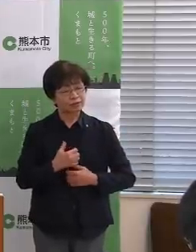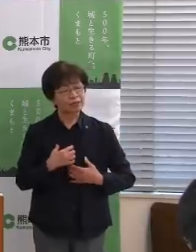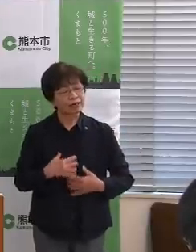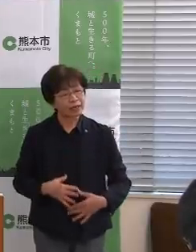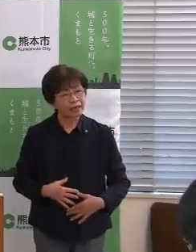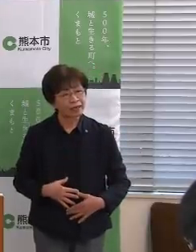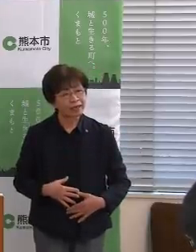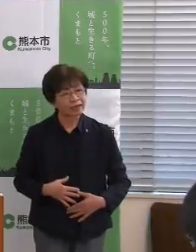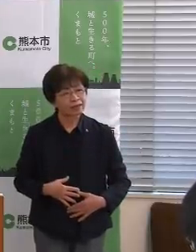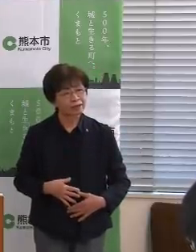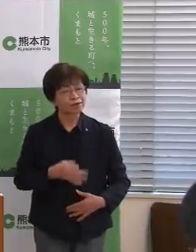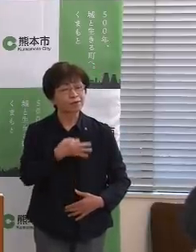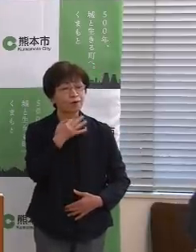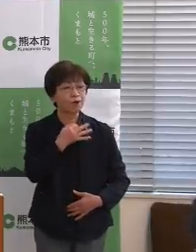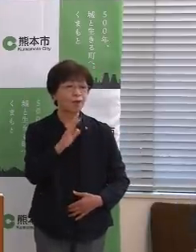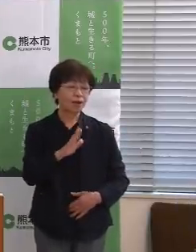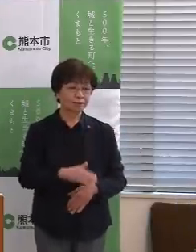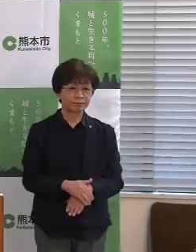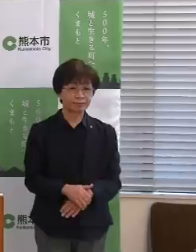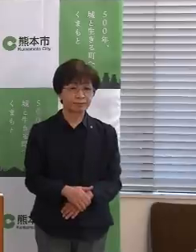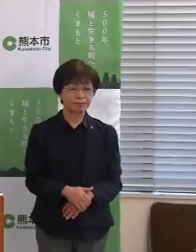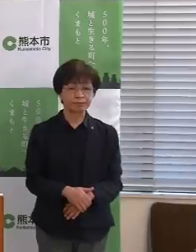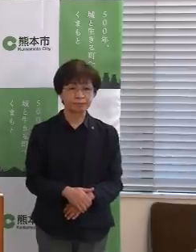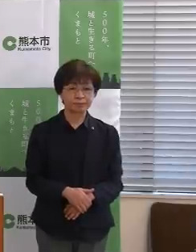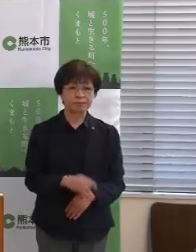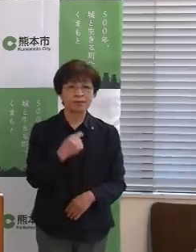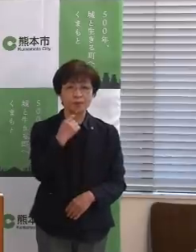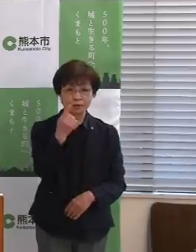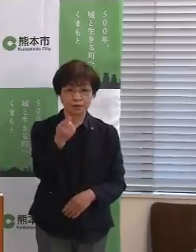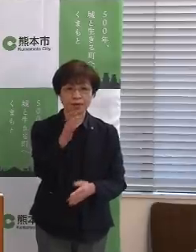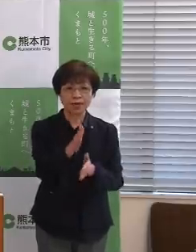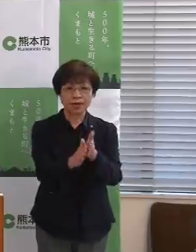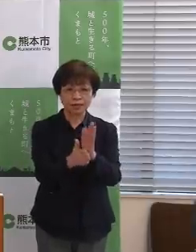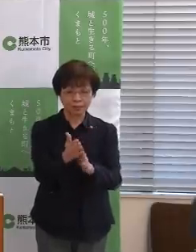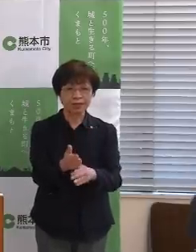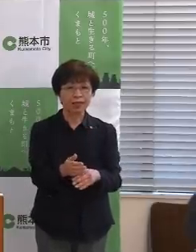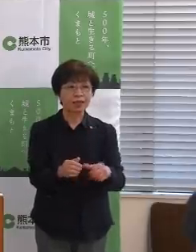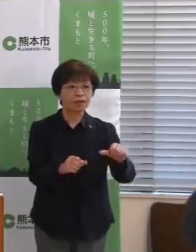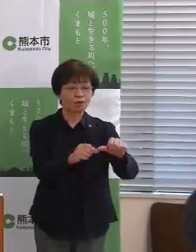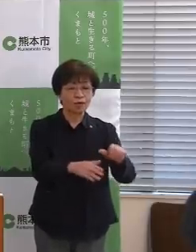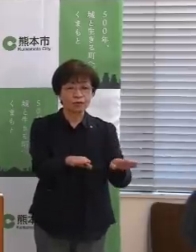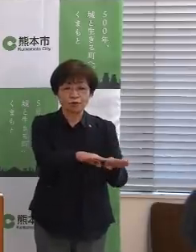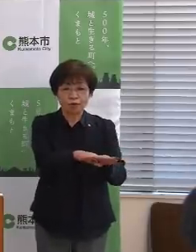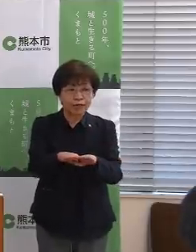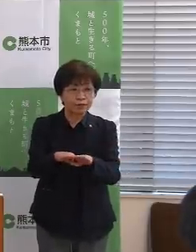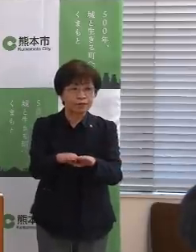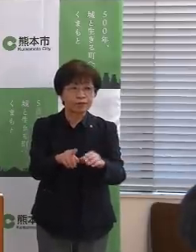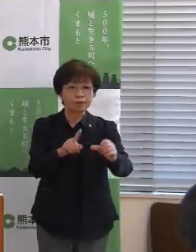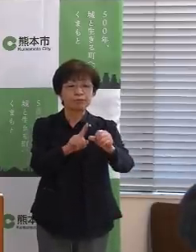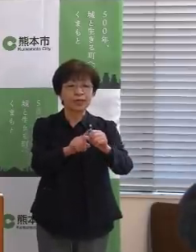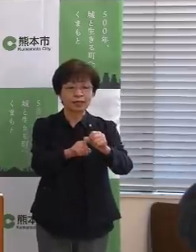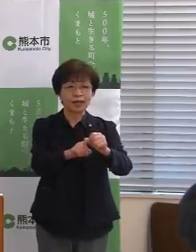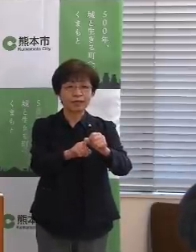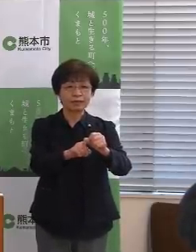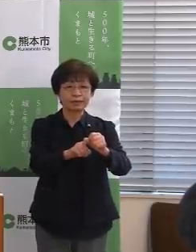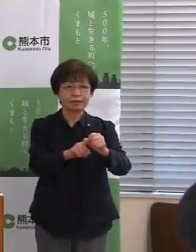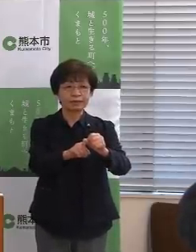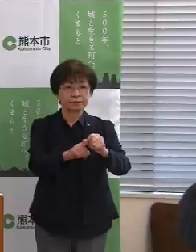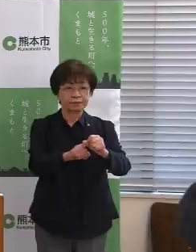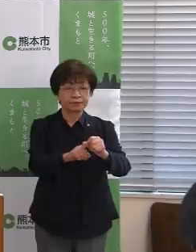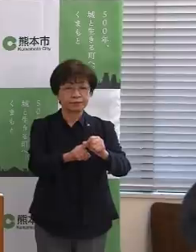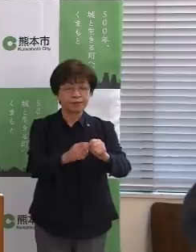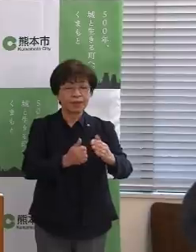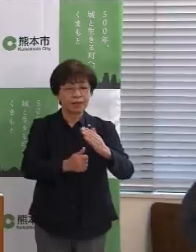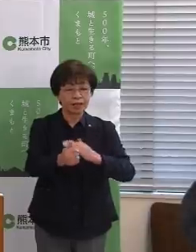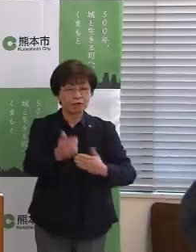ゃないかなという声も上がってきてるんですけど、またもう一度そのゴールデンウィークに向けて自粛をさらにし してもらうということに